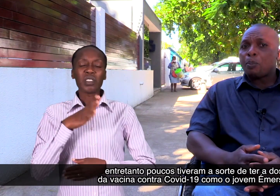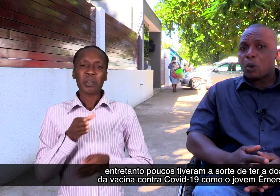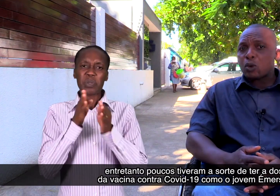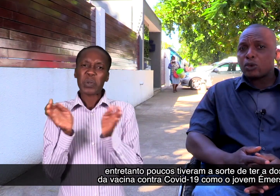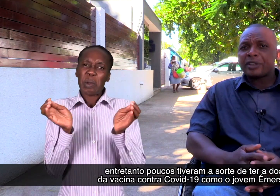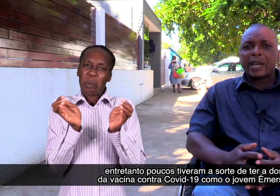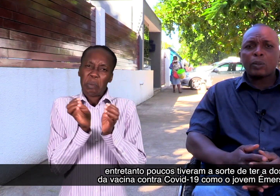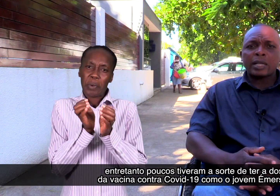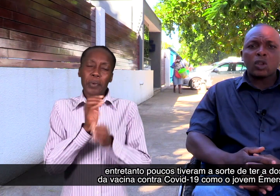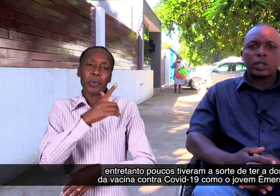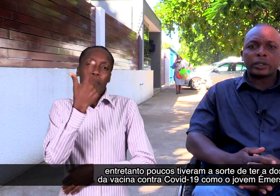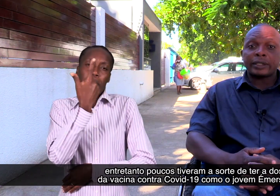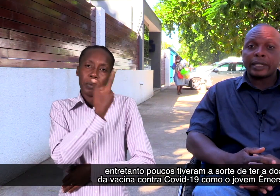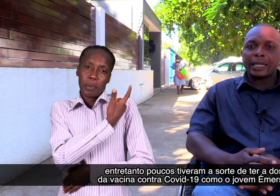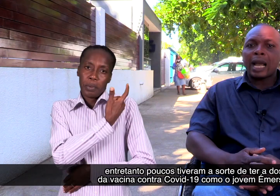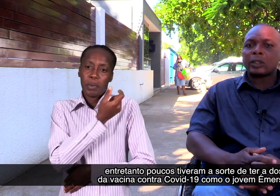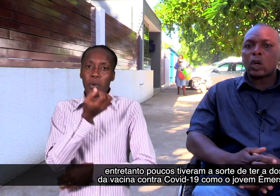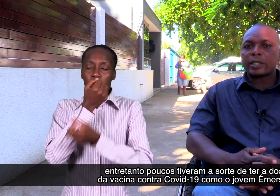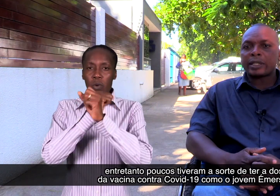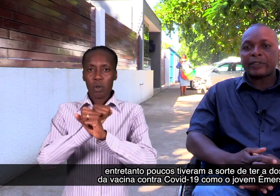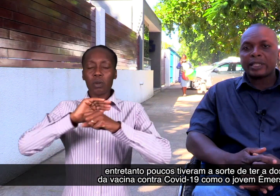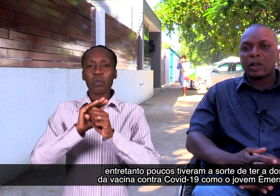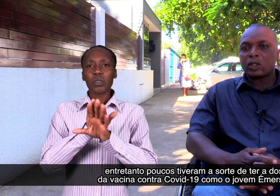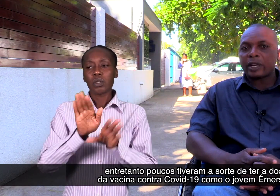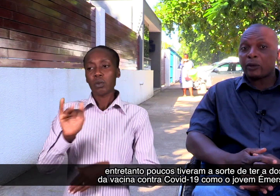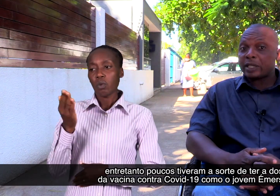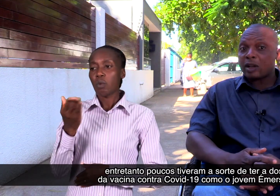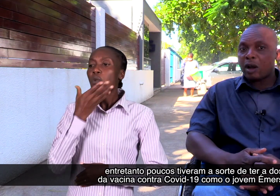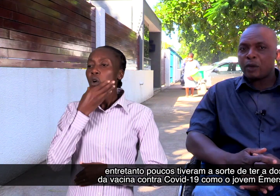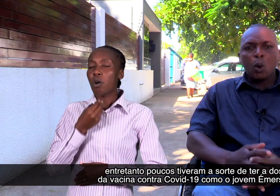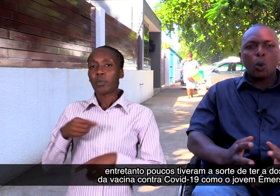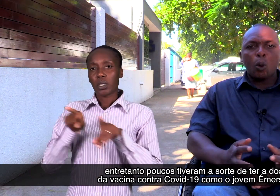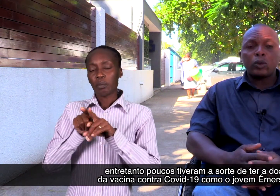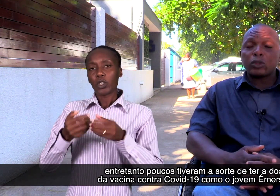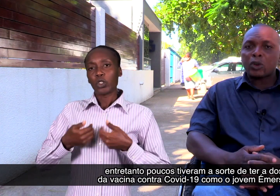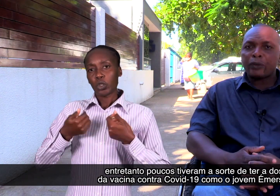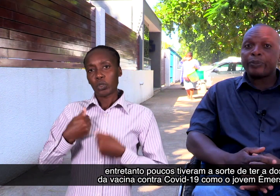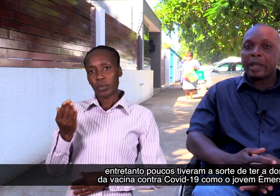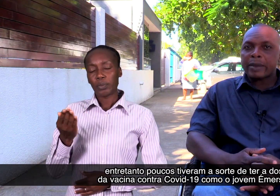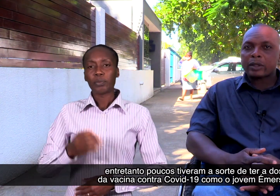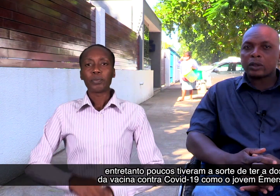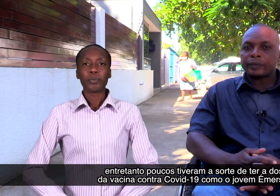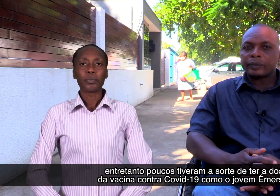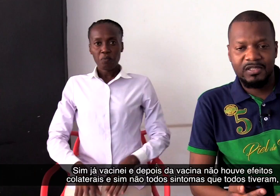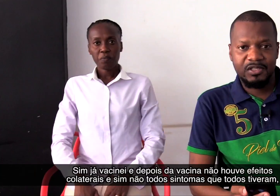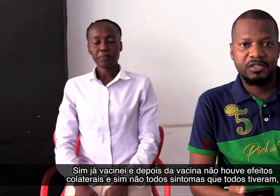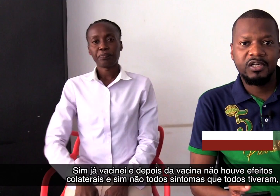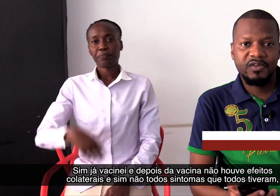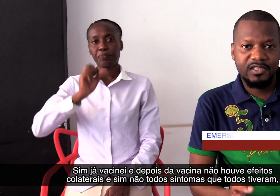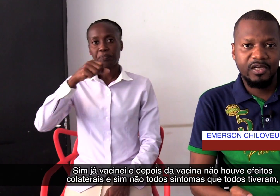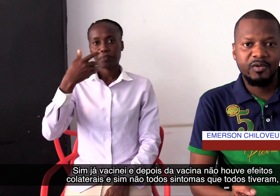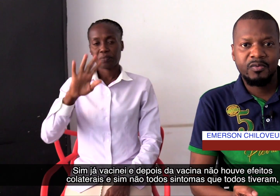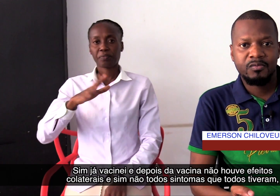Entretanto, poucos tiveram a sorte de ter a dose da vacina contra a Covid-19, como o jovem Emerson. Sim,